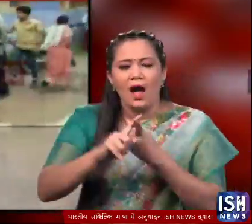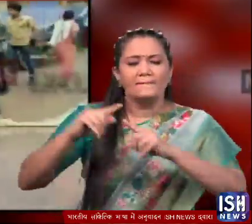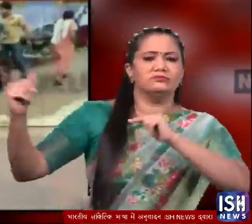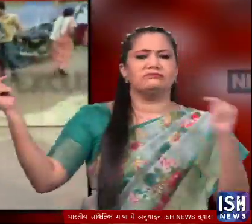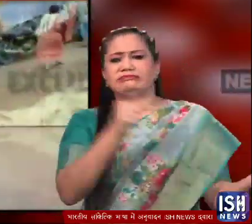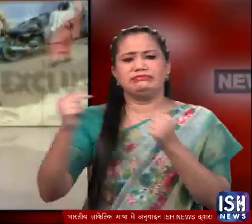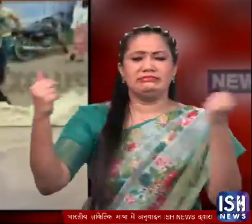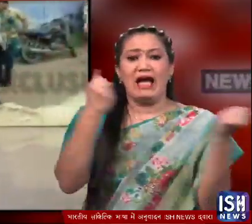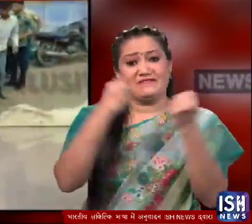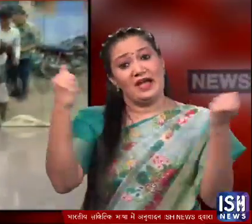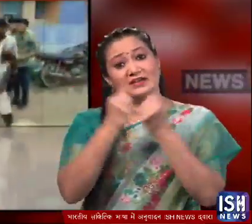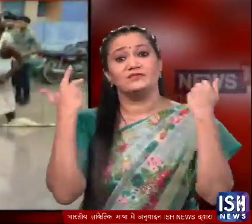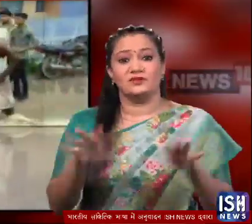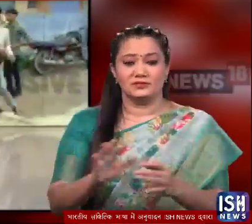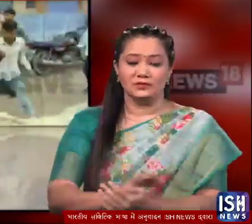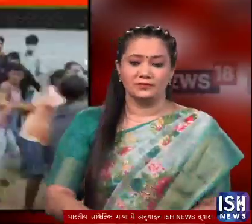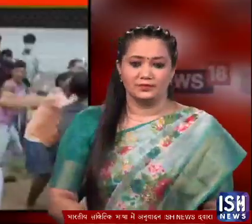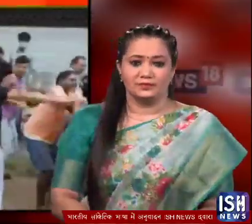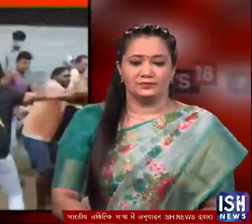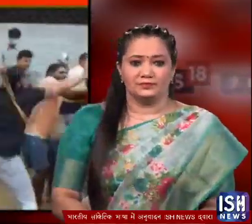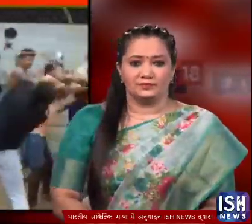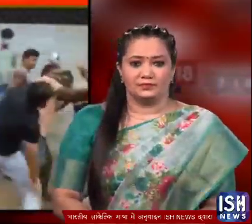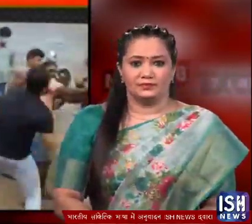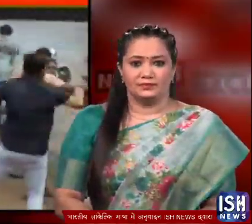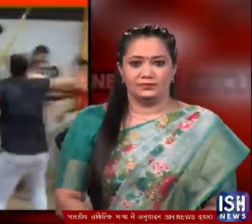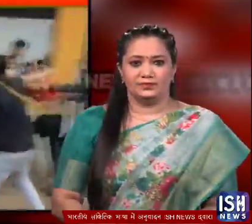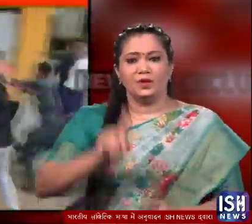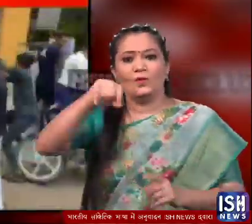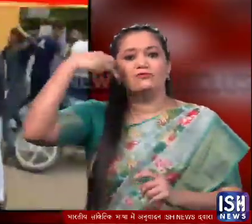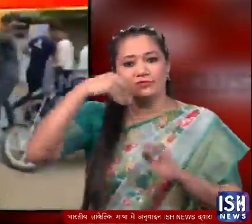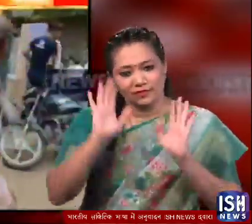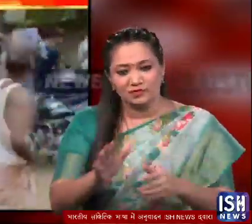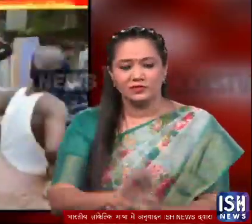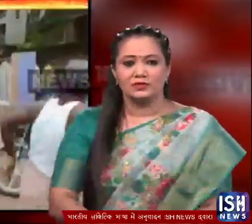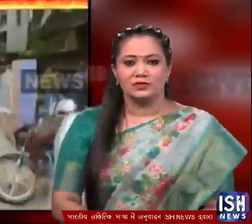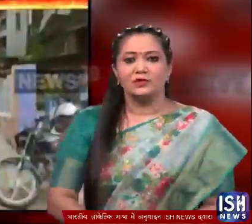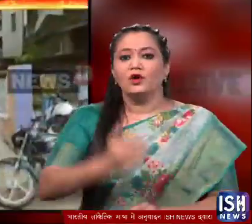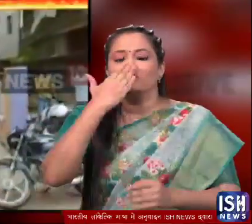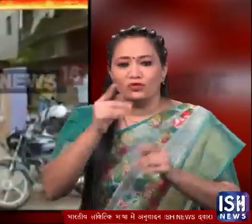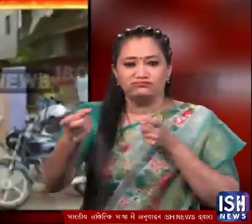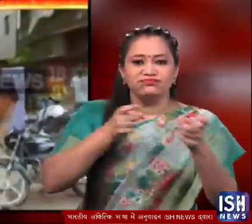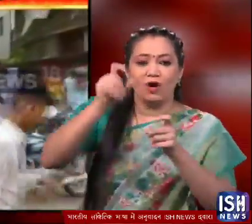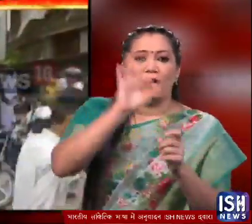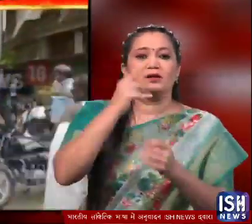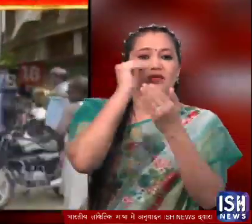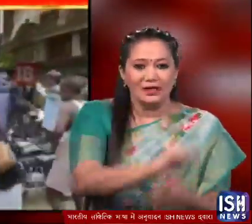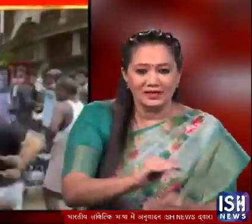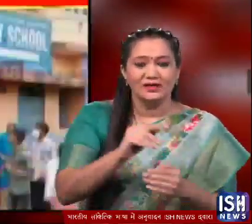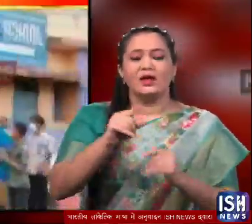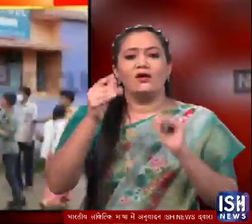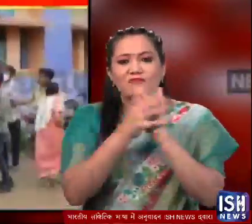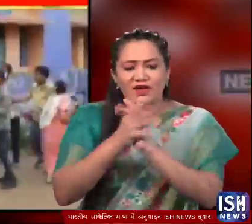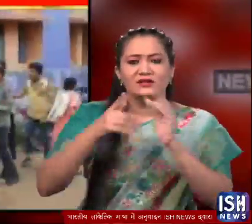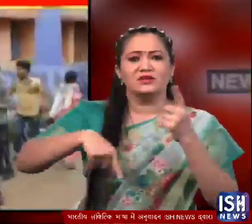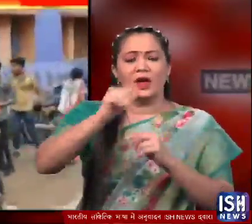बीच जमकर हाथापाई हुई, जिससे जुड़ा एक वीडियो भी सामने आया जिसमें स्कूल संचालक का बेटा और उसके कुछ